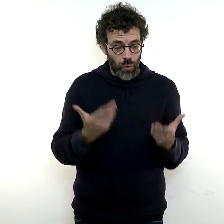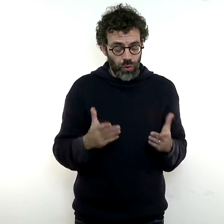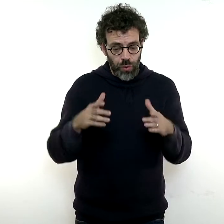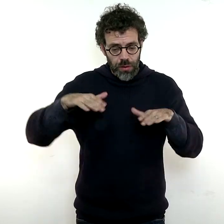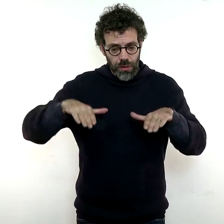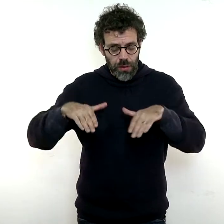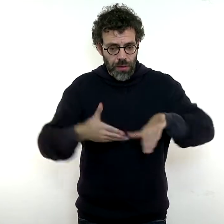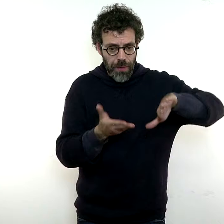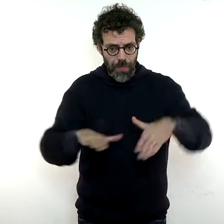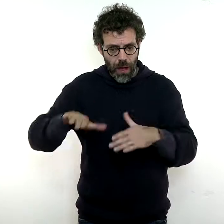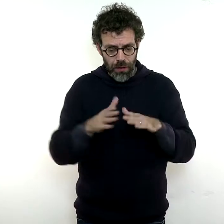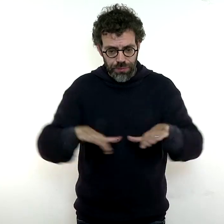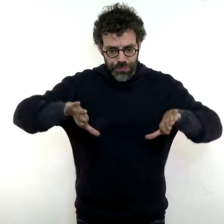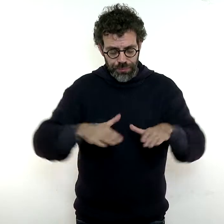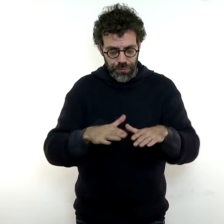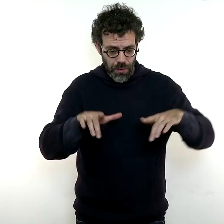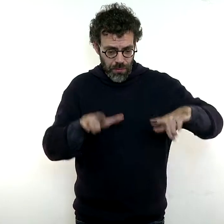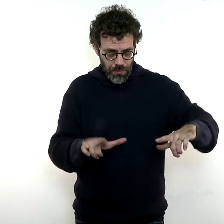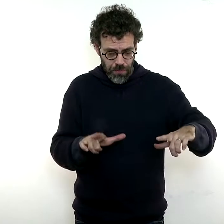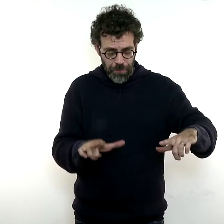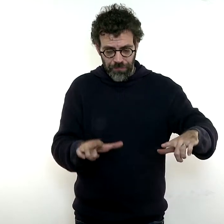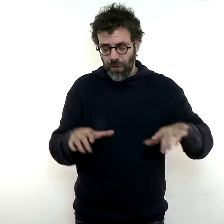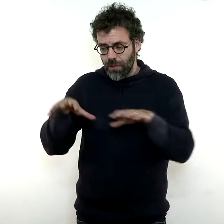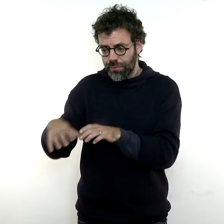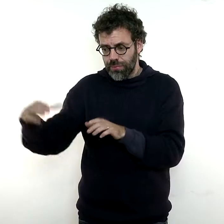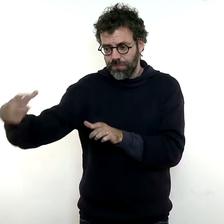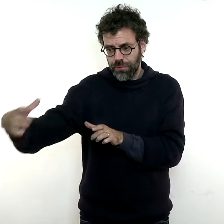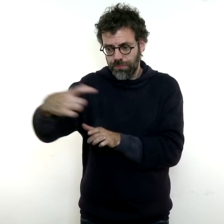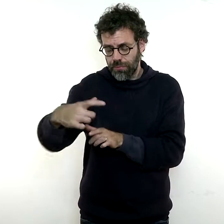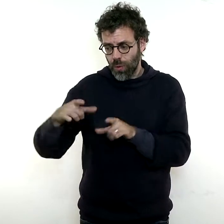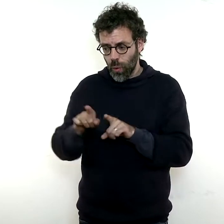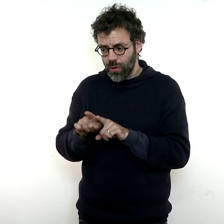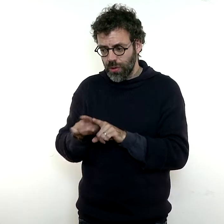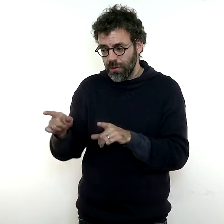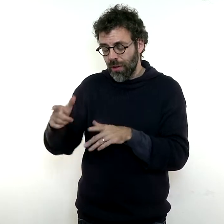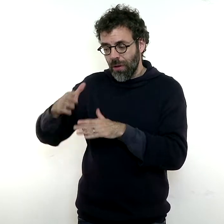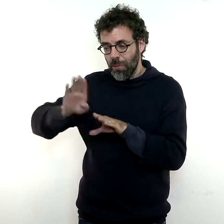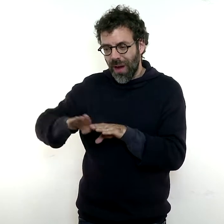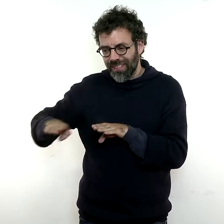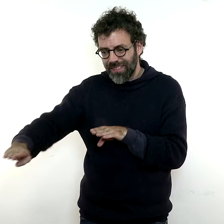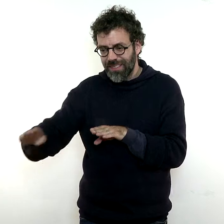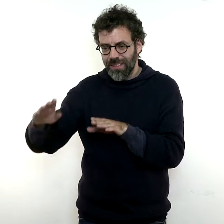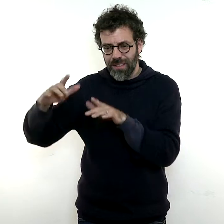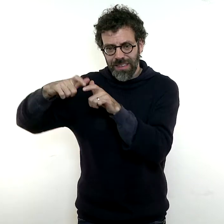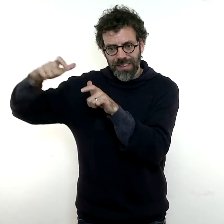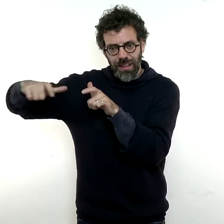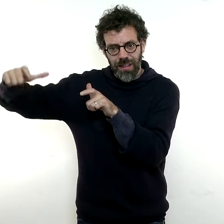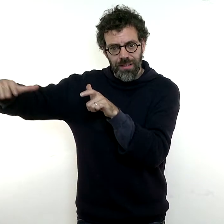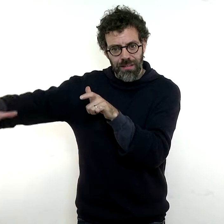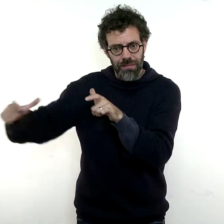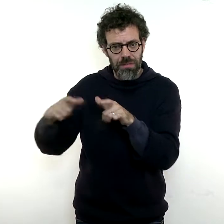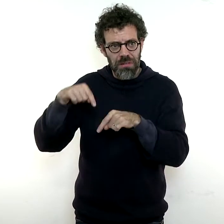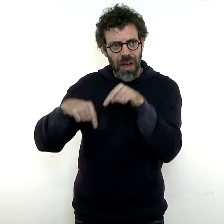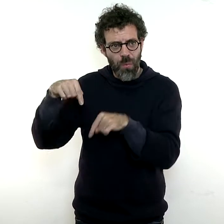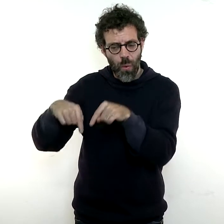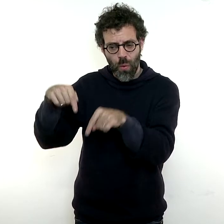de rétention adjacent et à une partie du parc de stationnement du Zénith de Gramont. Le projet consiste à la mise en œuvre du